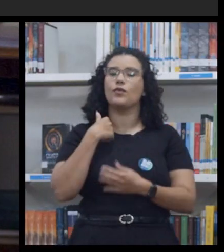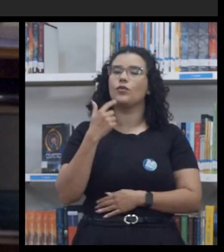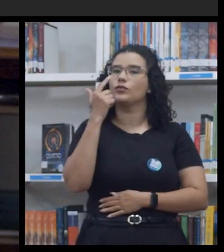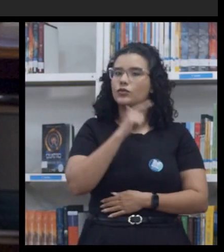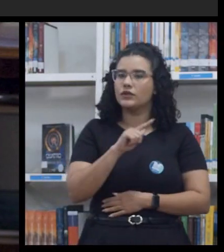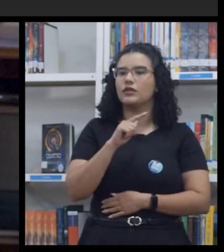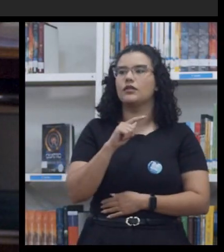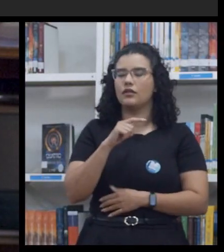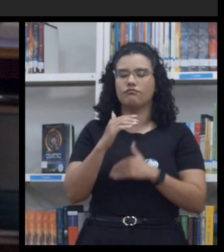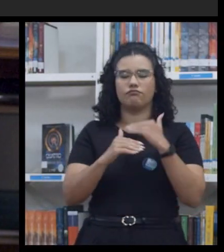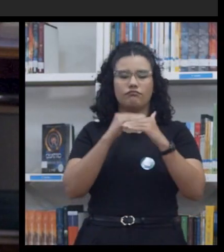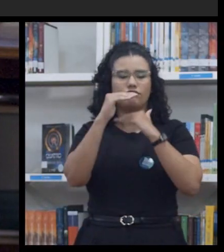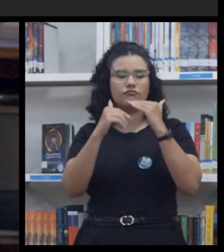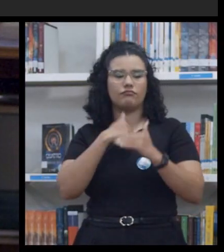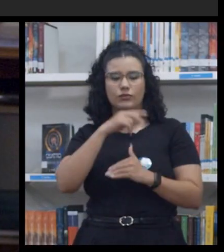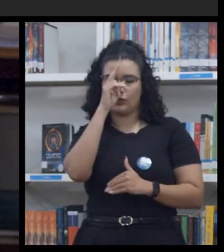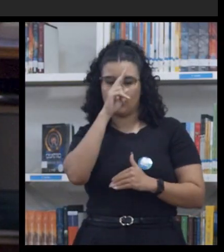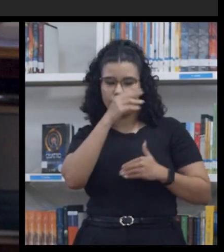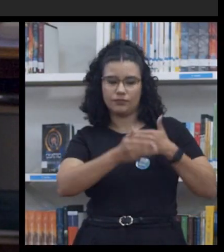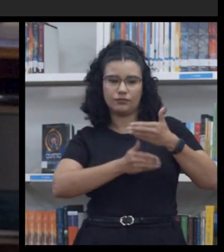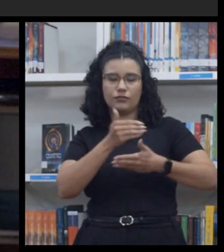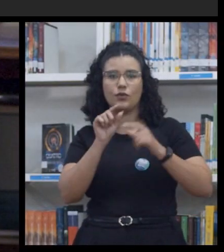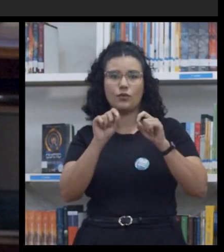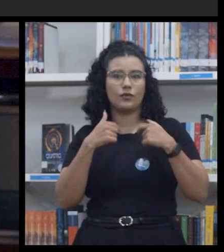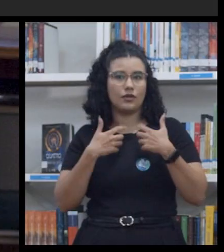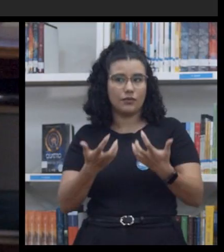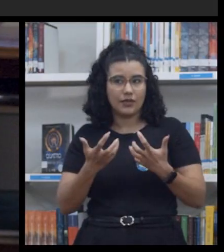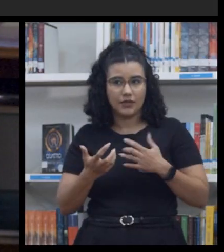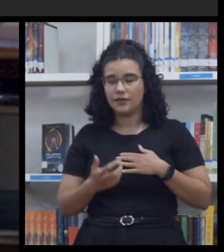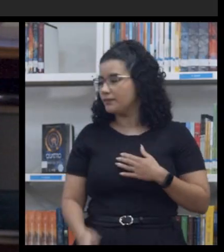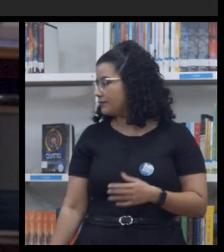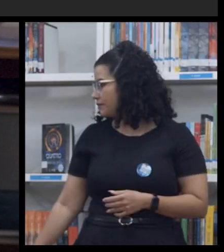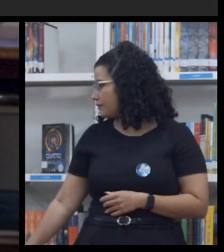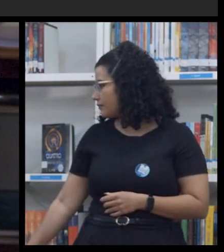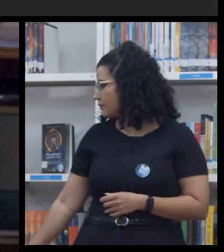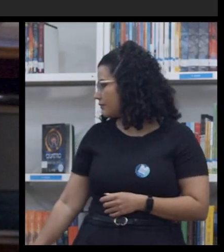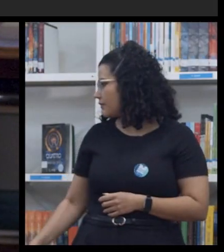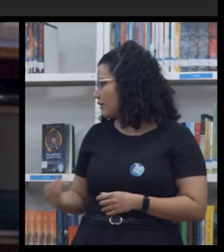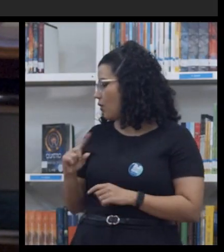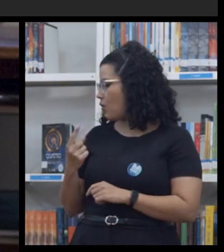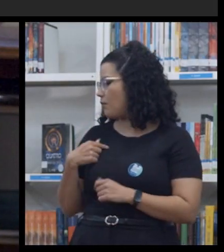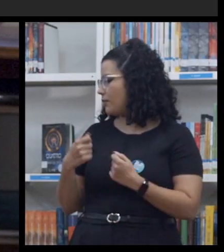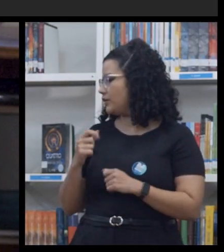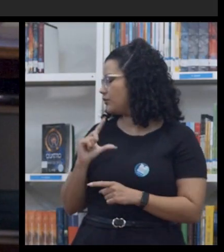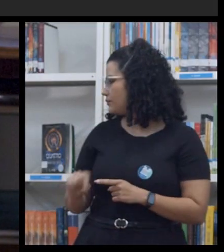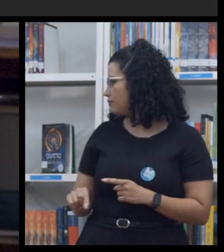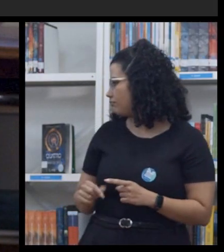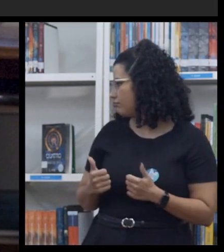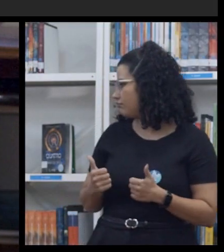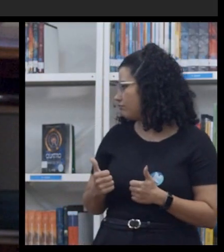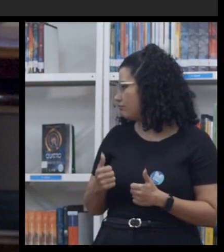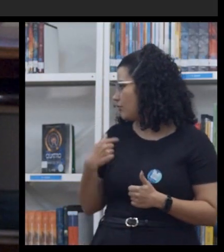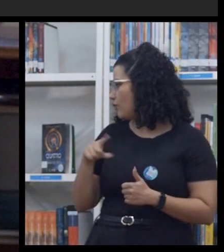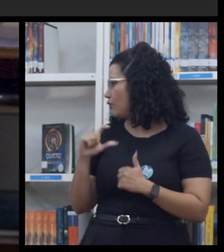começar a desenvolver o meu trajeto para aquilo que eu queria, né? As provas, os aliados e os inimigos estão ligados com